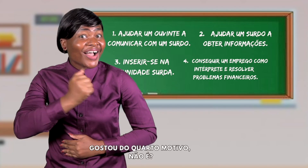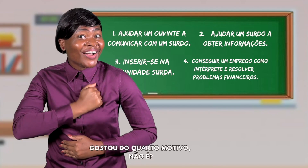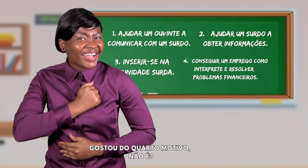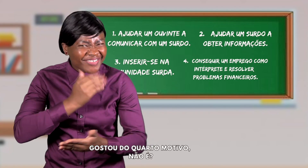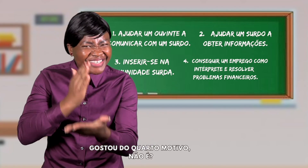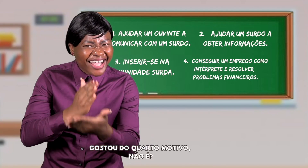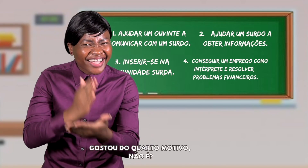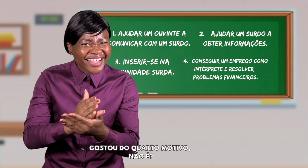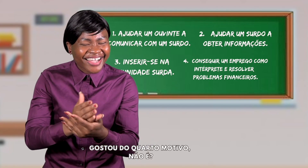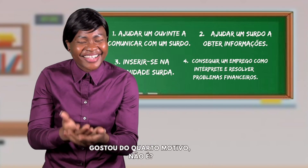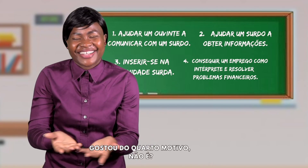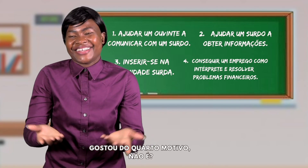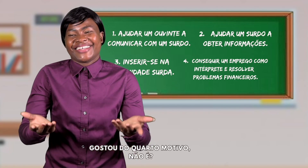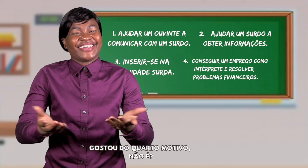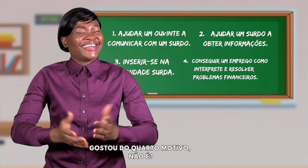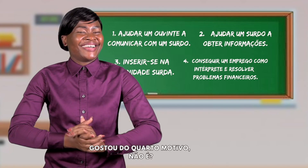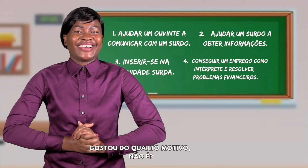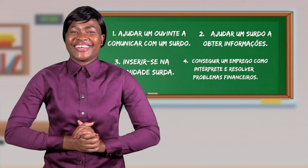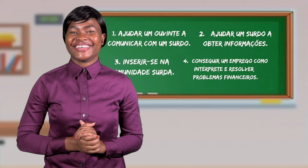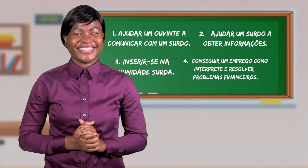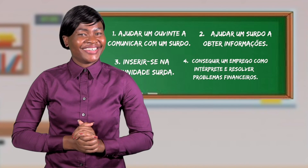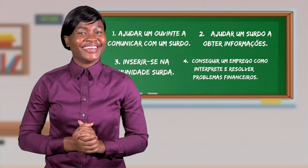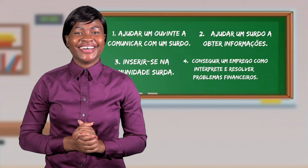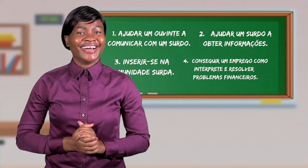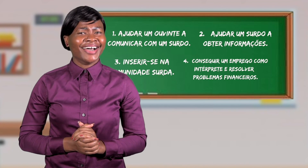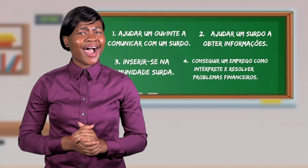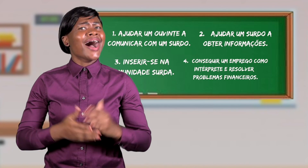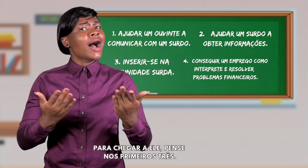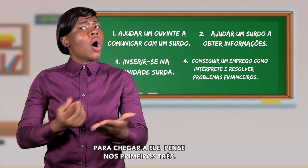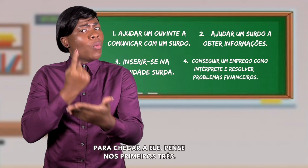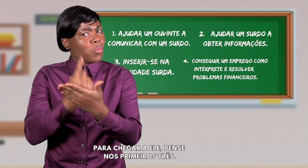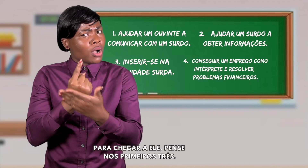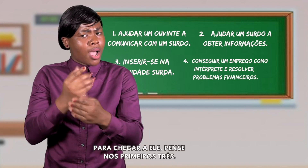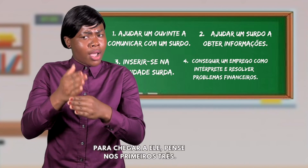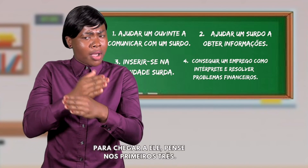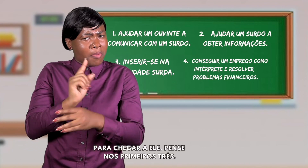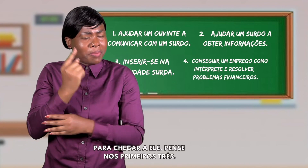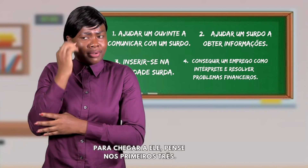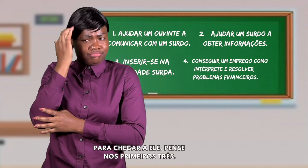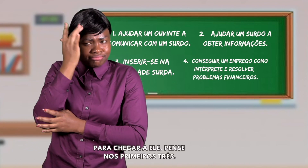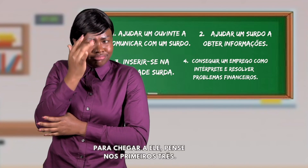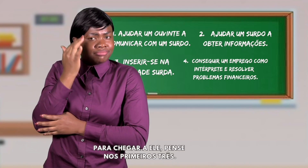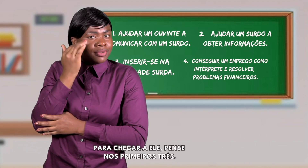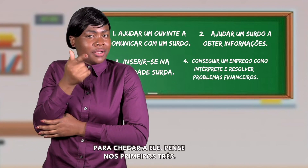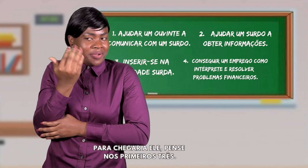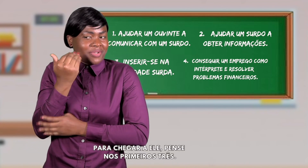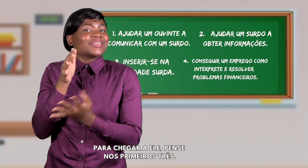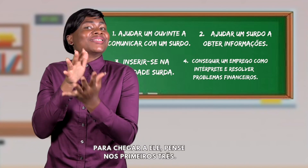Gostou do 4º motivo, não é? Para chegar a ele, pense nos primeiros 3.